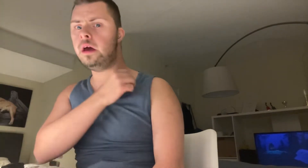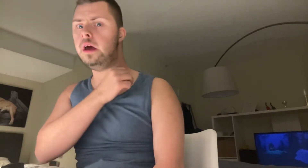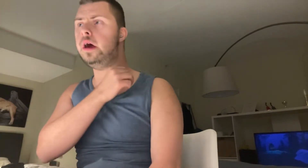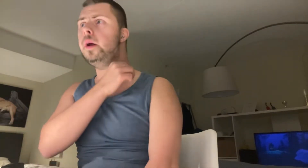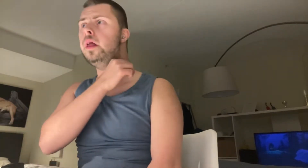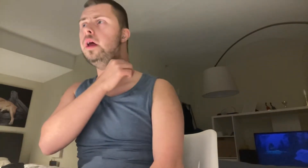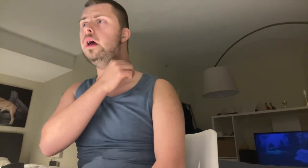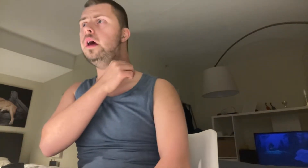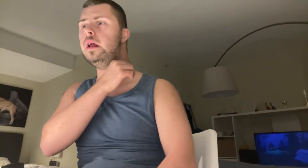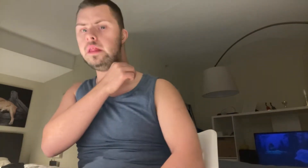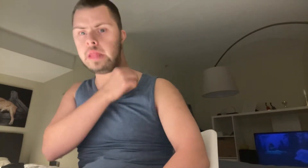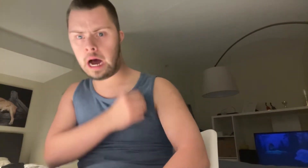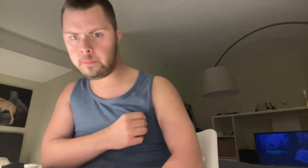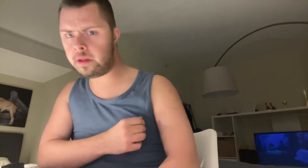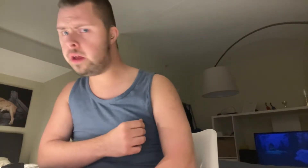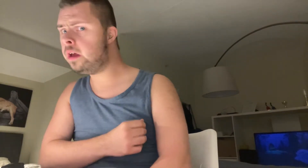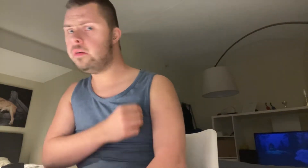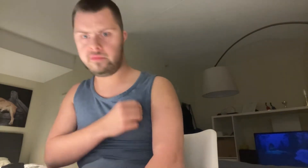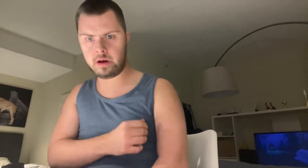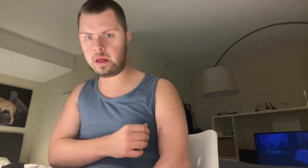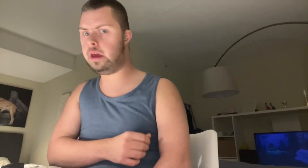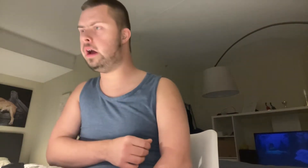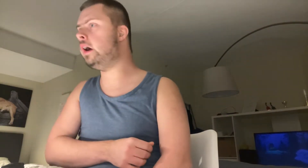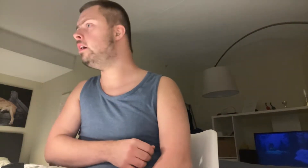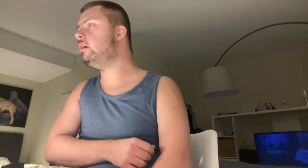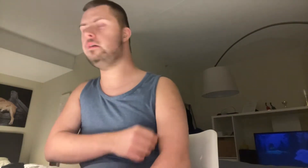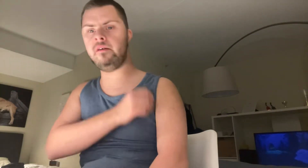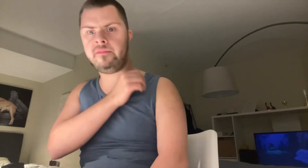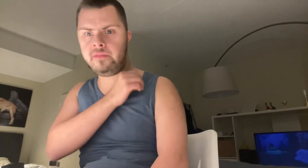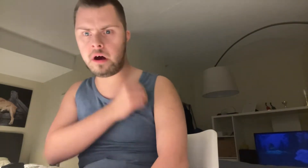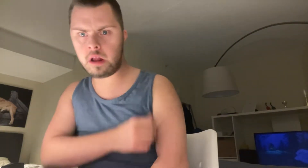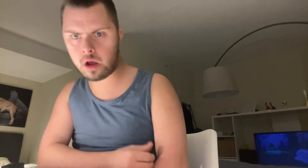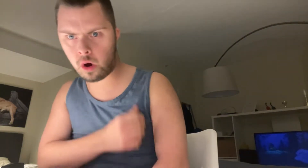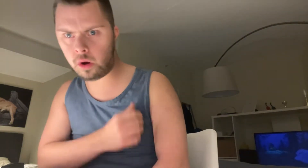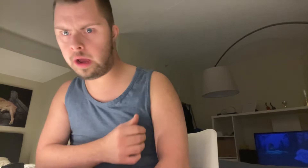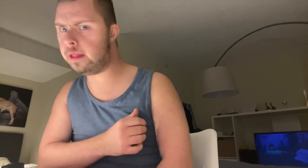jag glömde namn för er förra gången.